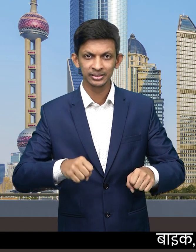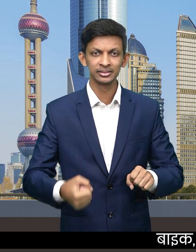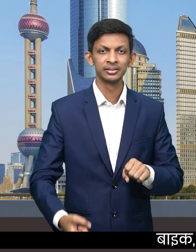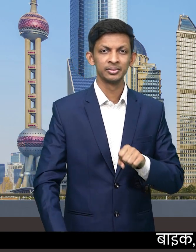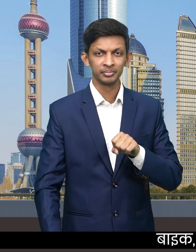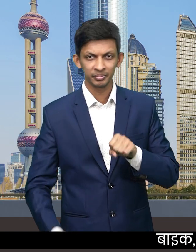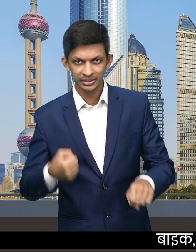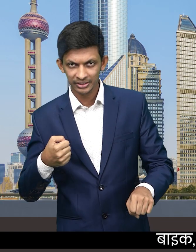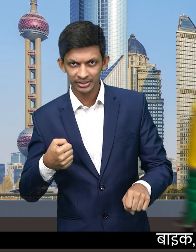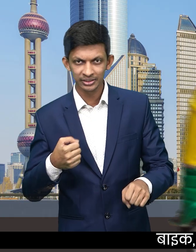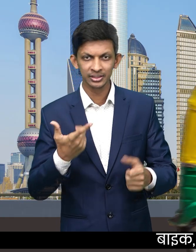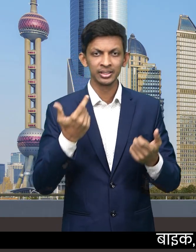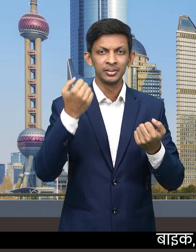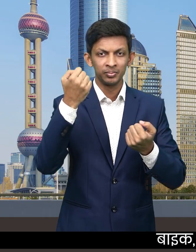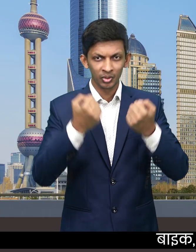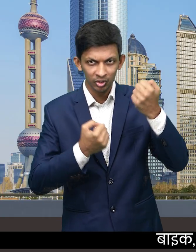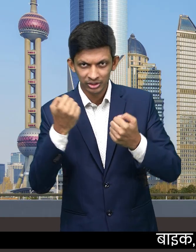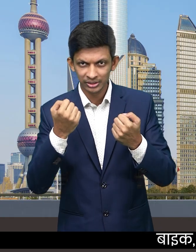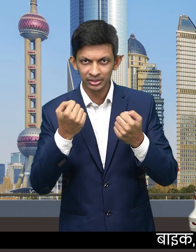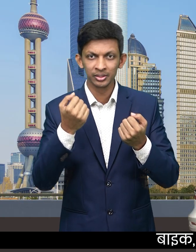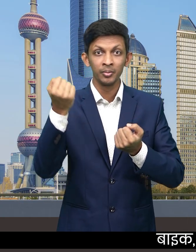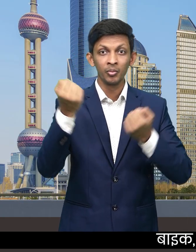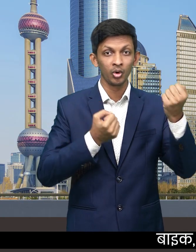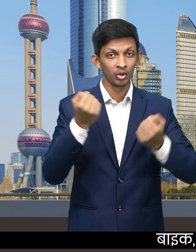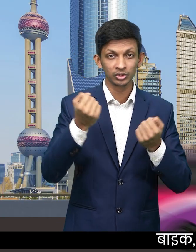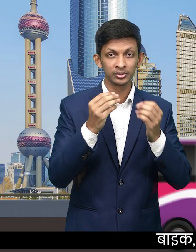बाइक, ऑटो, कार, बस और साइकिल आदि।